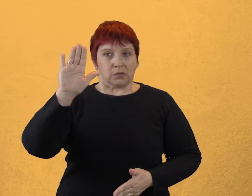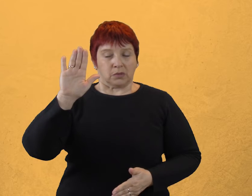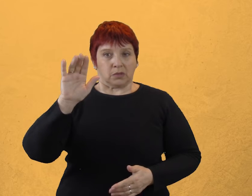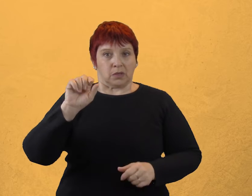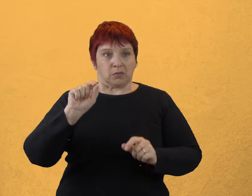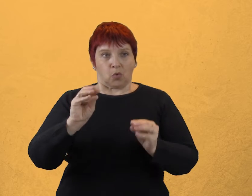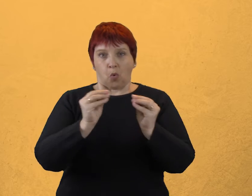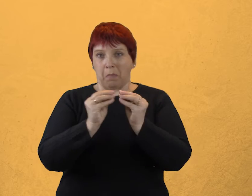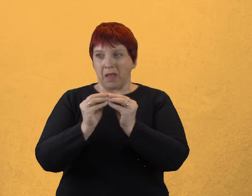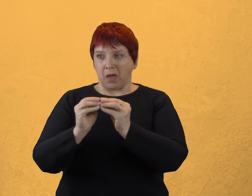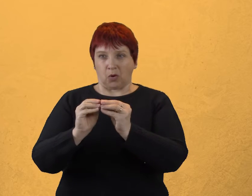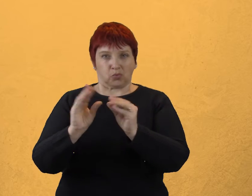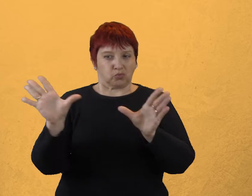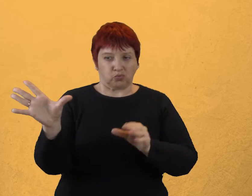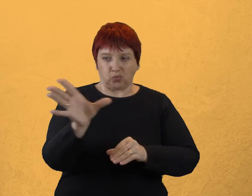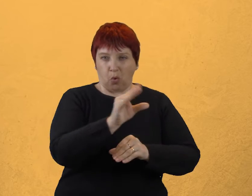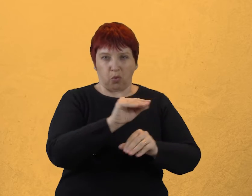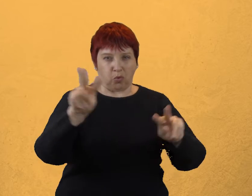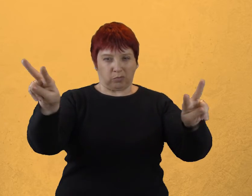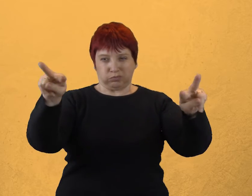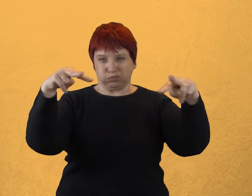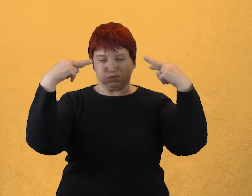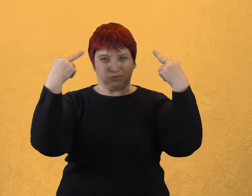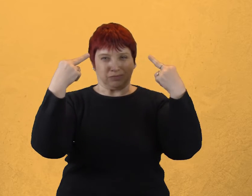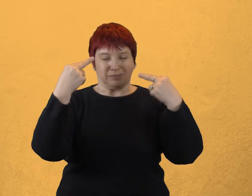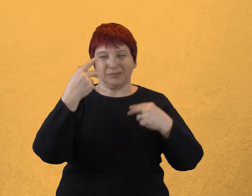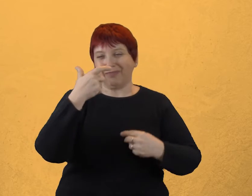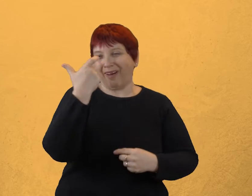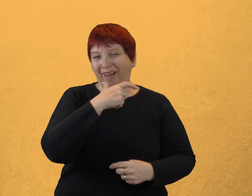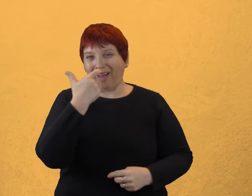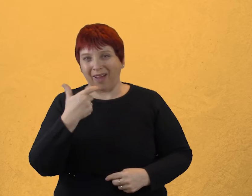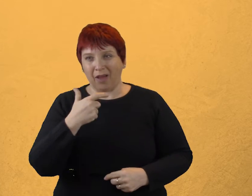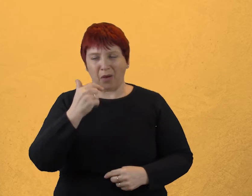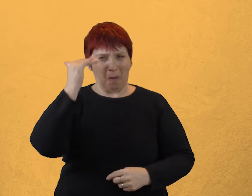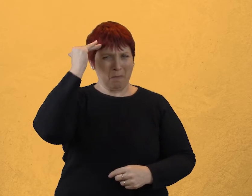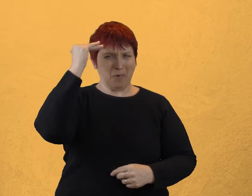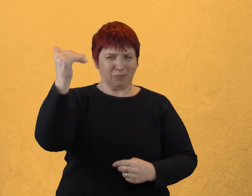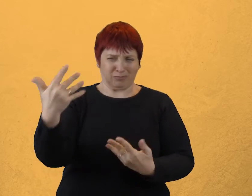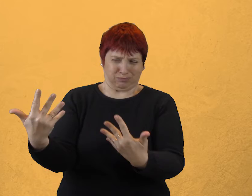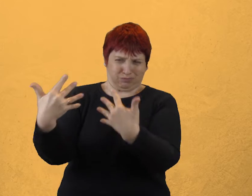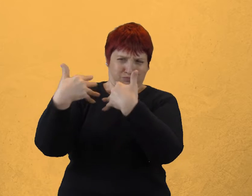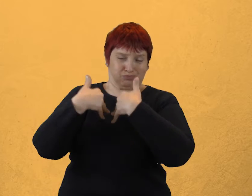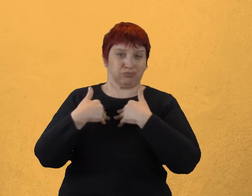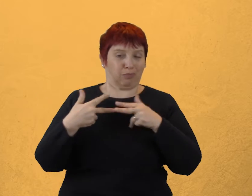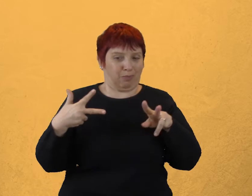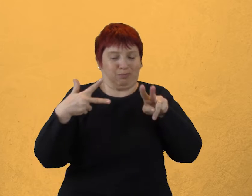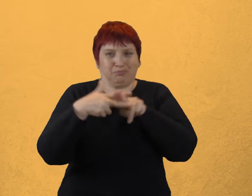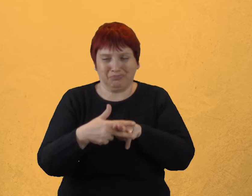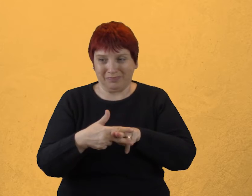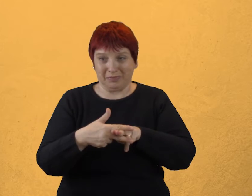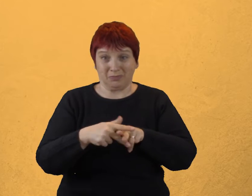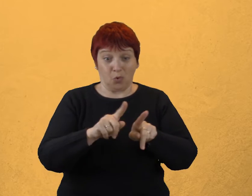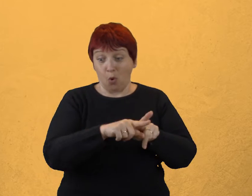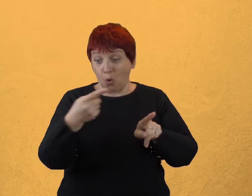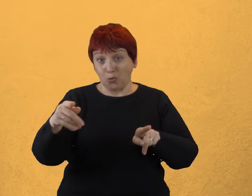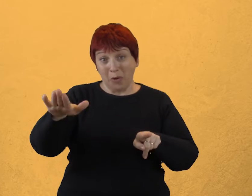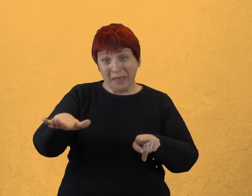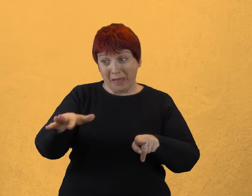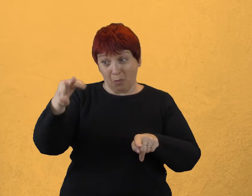Y lo único que conseguí fue que todos mis compañeros se rieran de mí, que el profesor me rezongara por la interrupción y que el otro niño, que